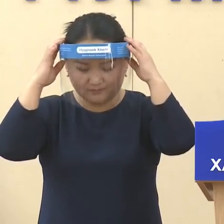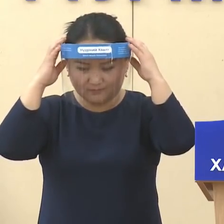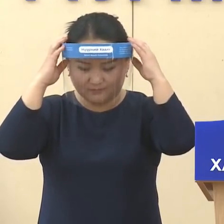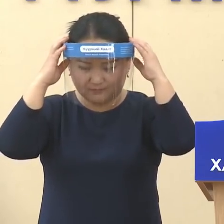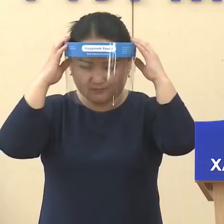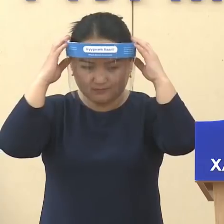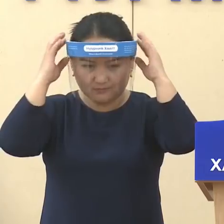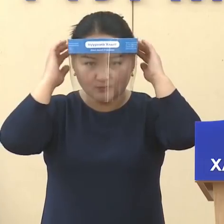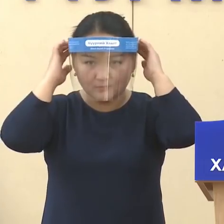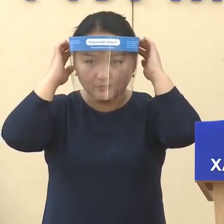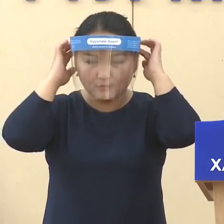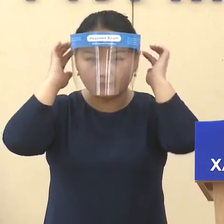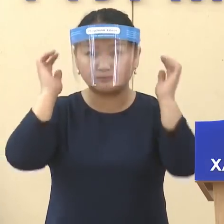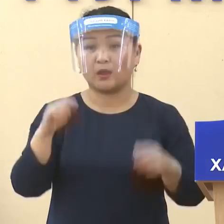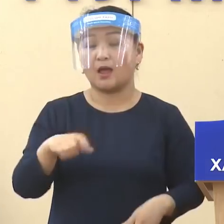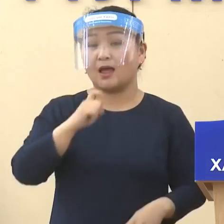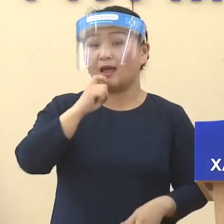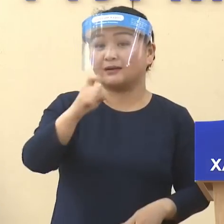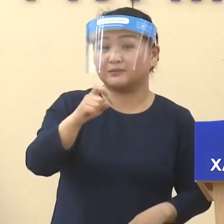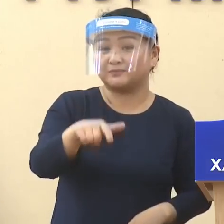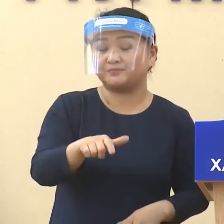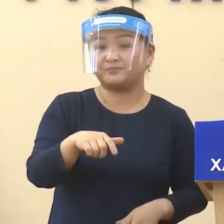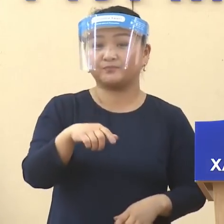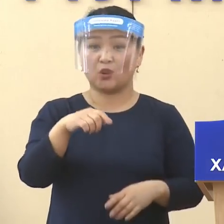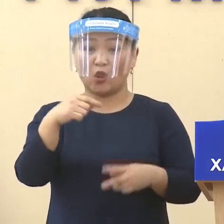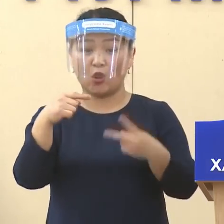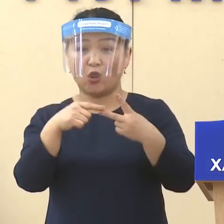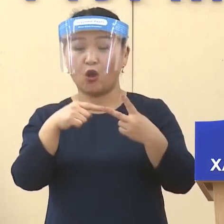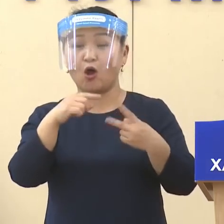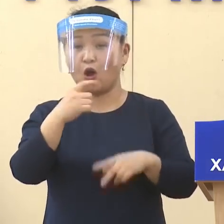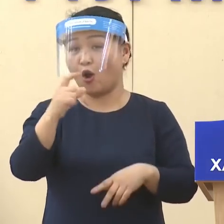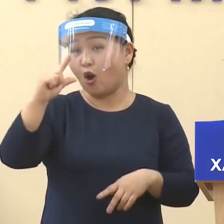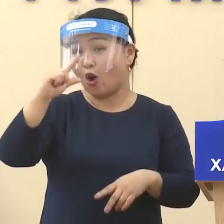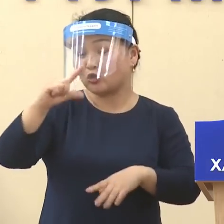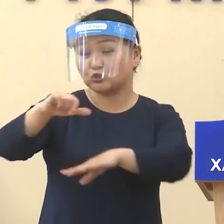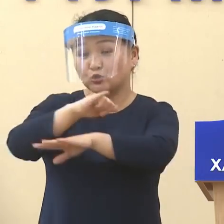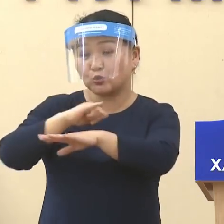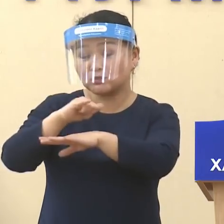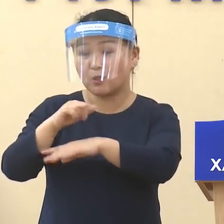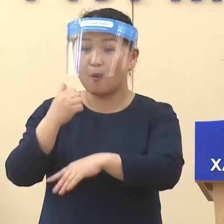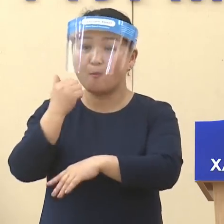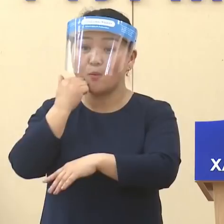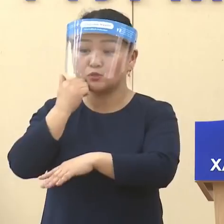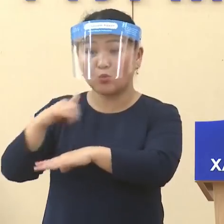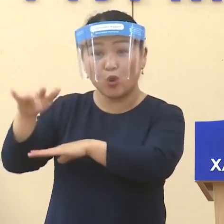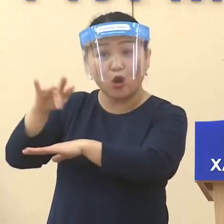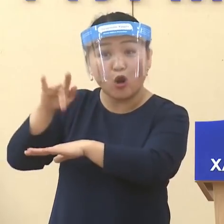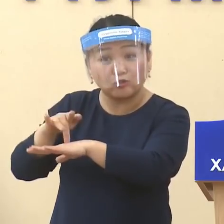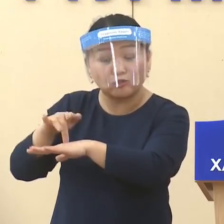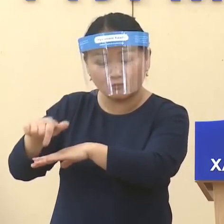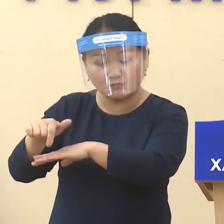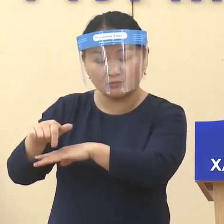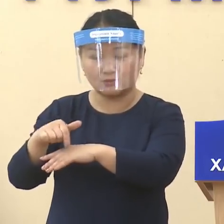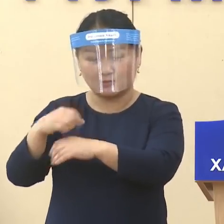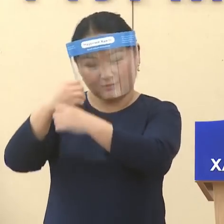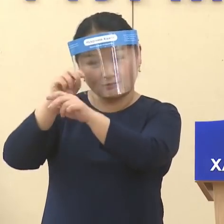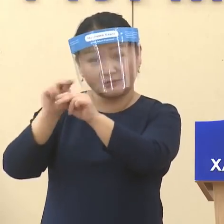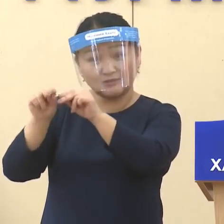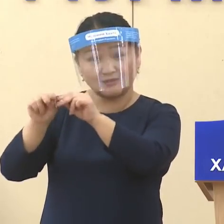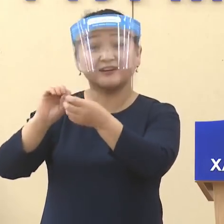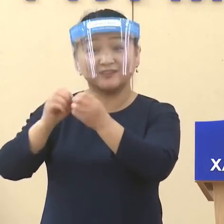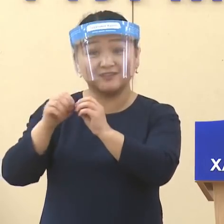Шинжилгээний юу за Оросын холбооны улсад хамгийн гол нь Москва хотод хийж байгаа шинжилгээ нь хөл хорионыхоо дэглэмийг чангатах, сулруулах талаараа